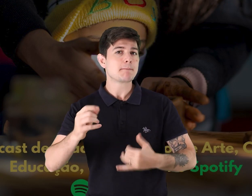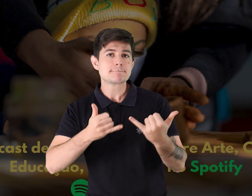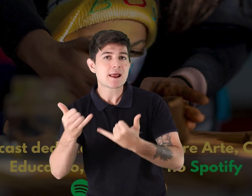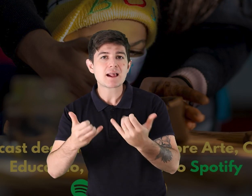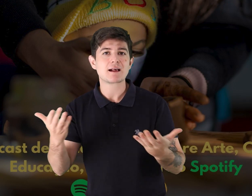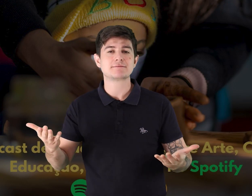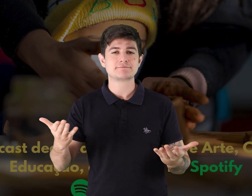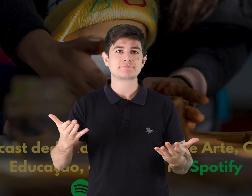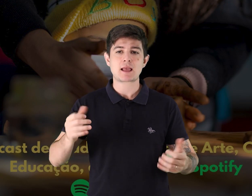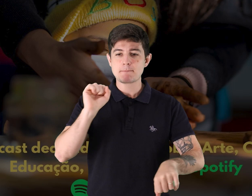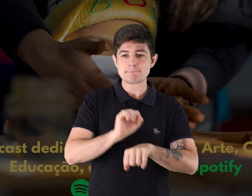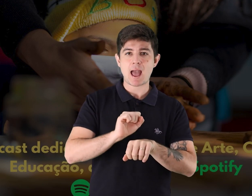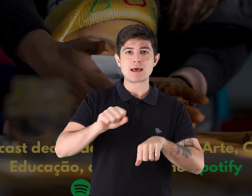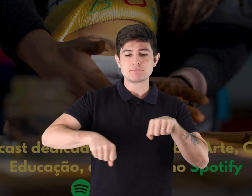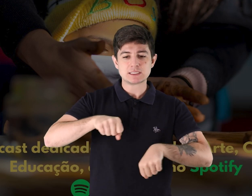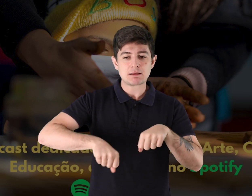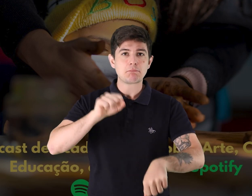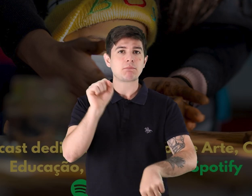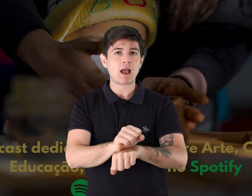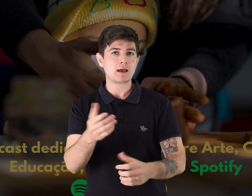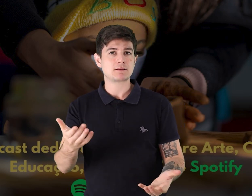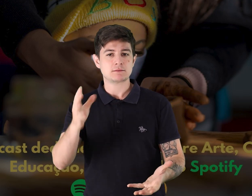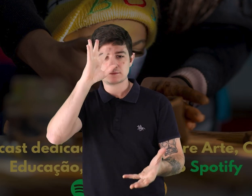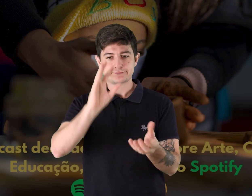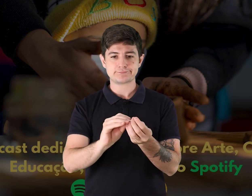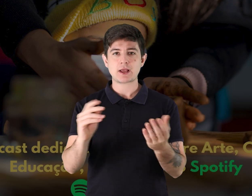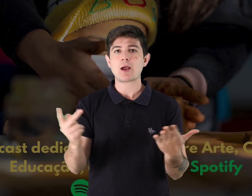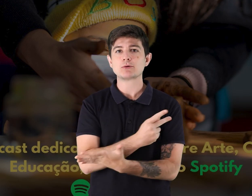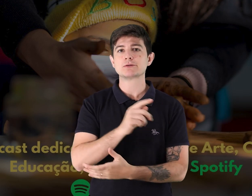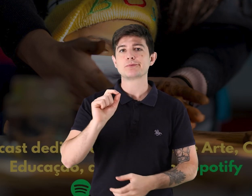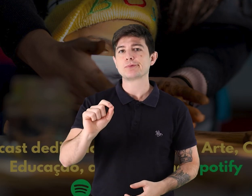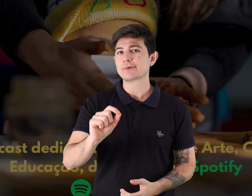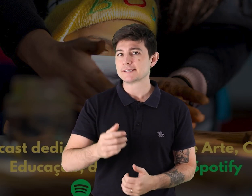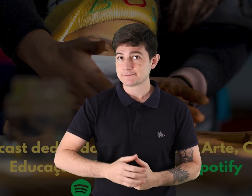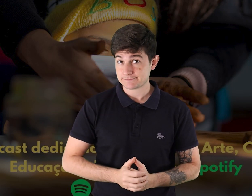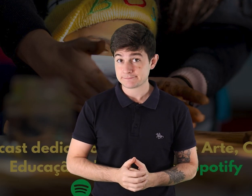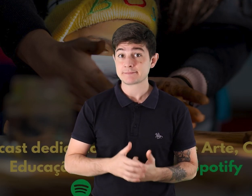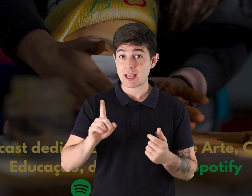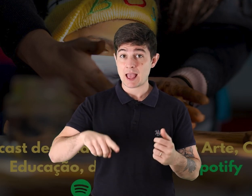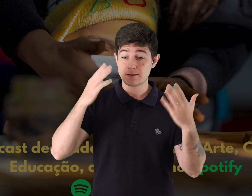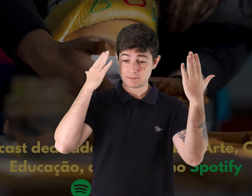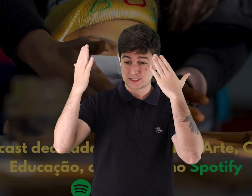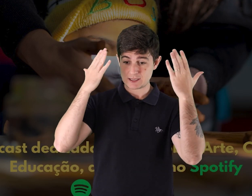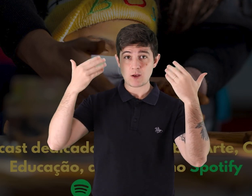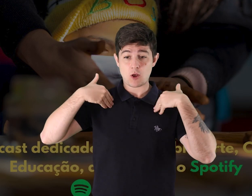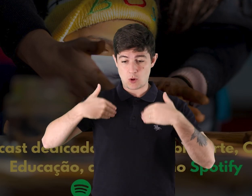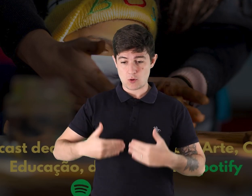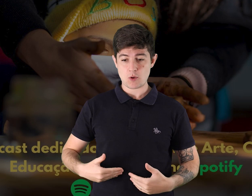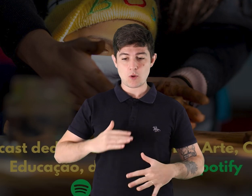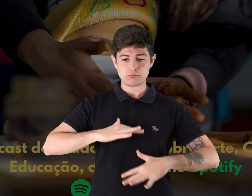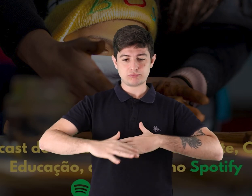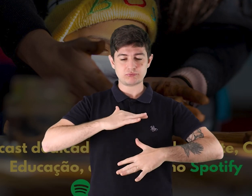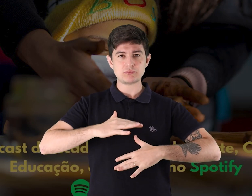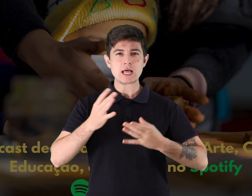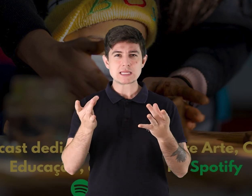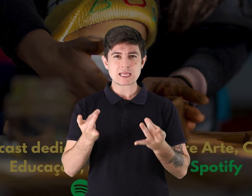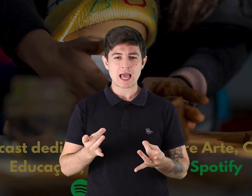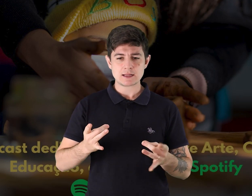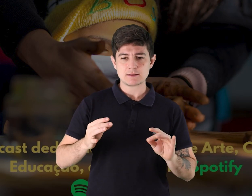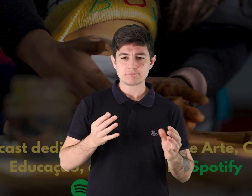deixa de correr, ela deixa de brincar, ela deixa de andar de bicicleta. Isso vai interferir onde?